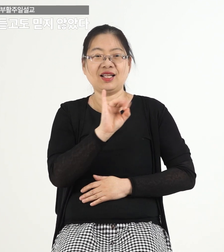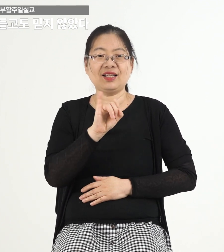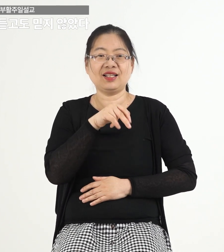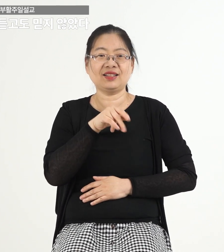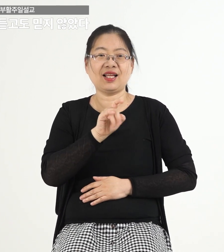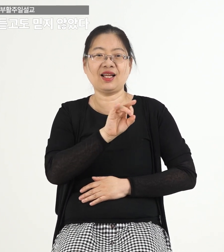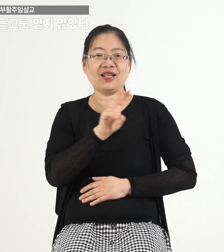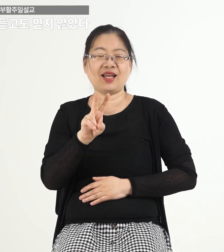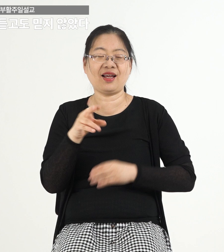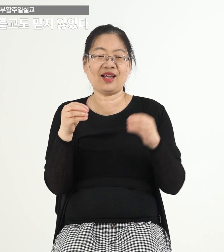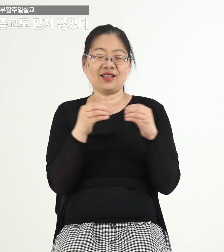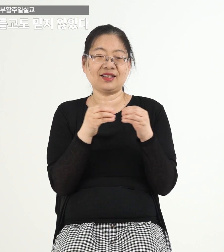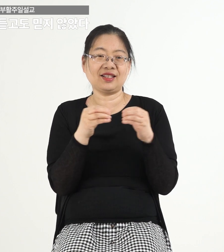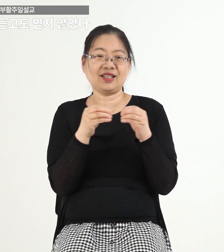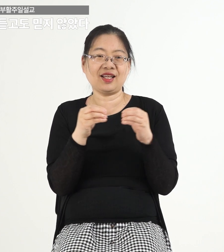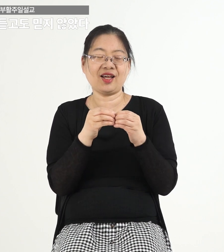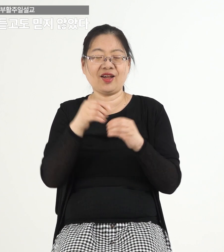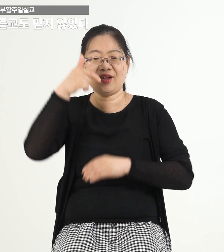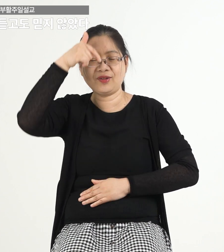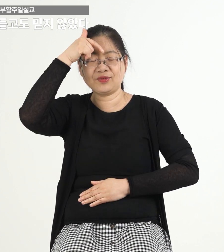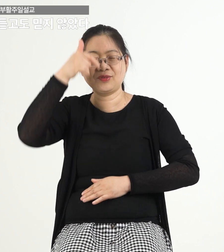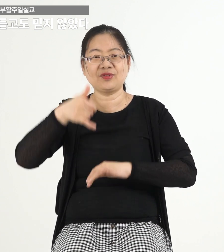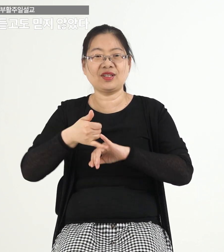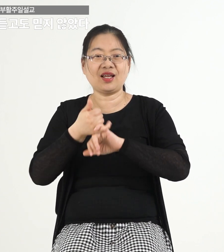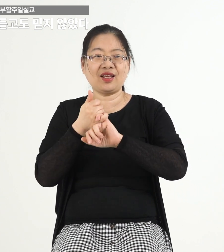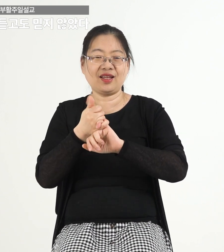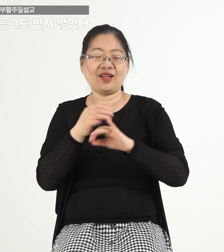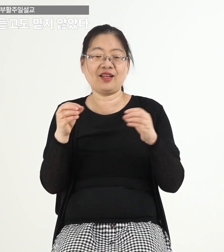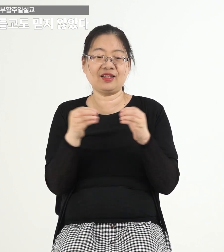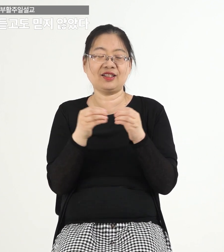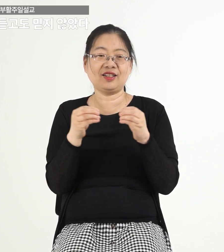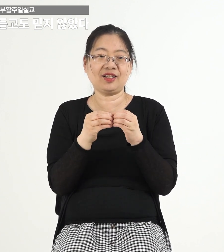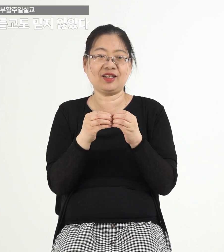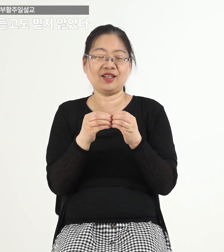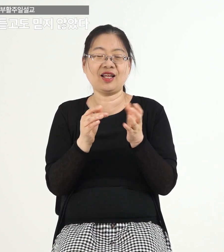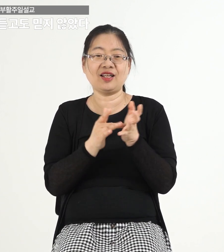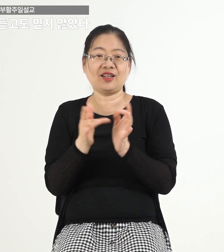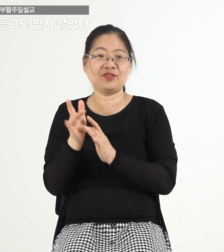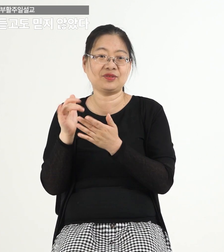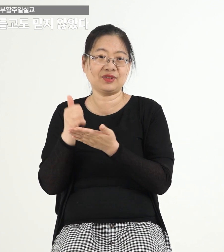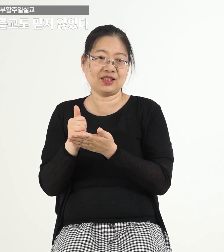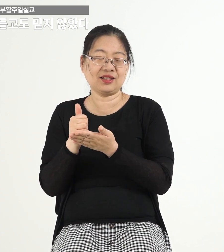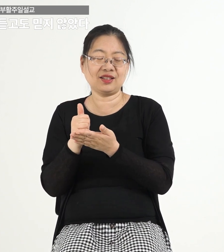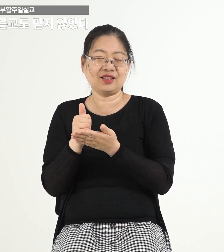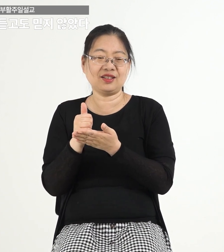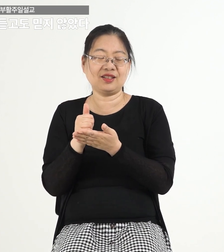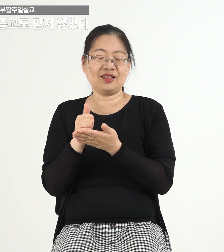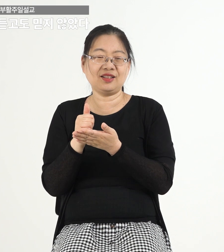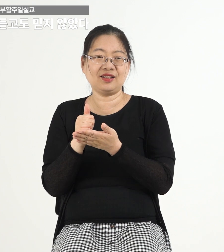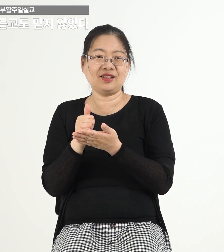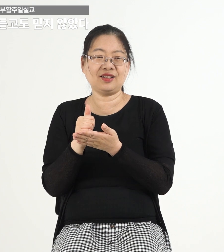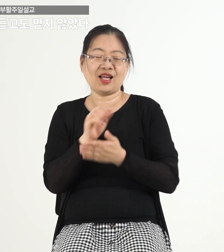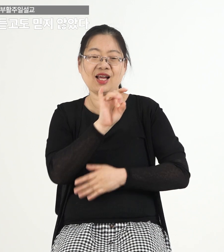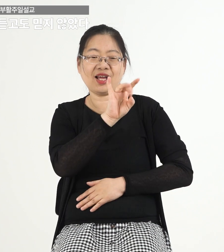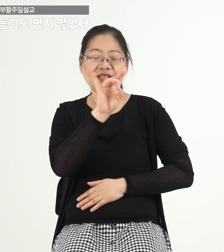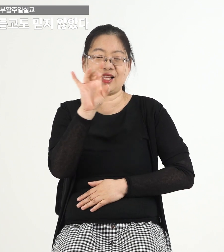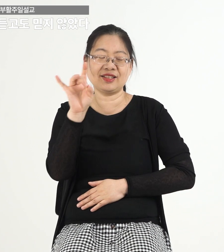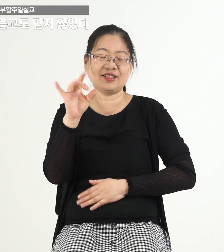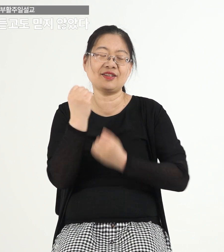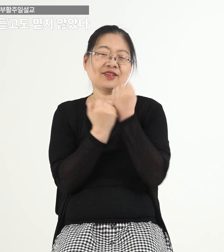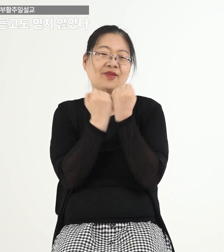이사야의 글들을, 구약의 글들을 예수님이 하나씩